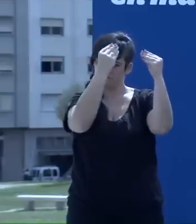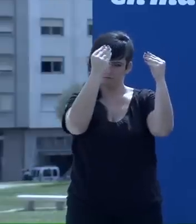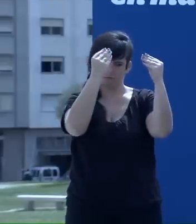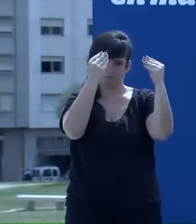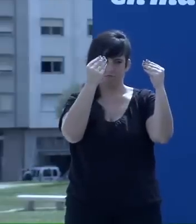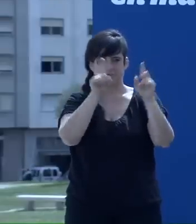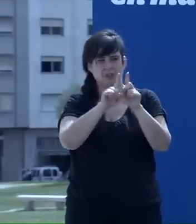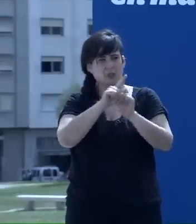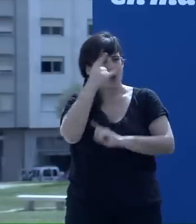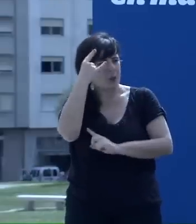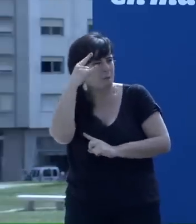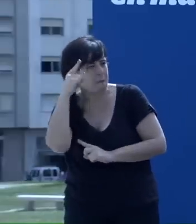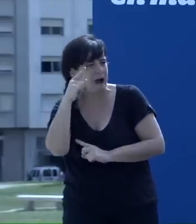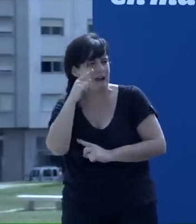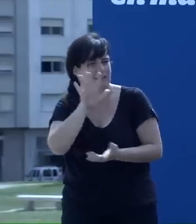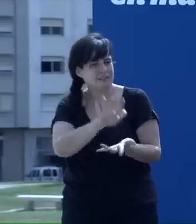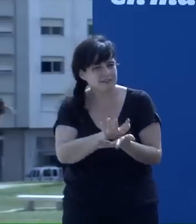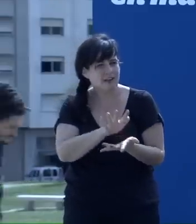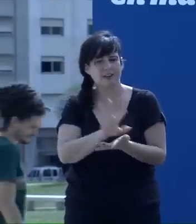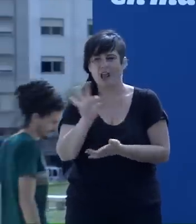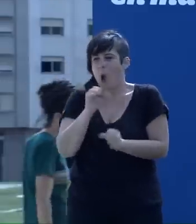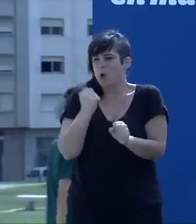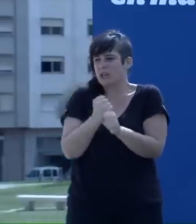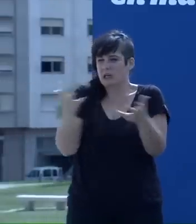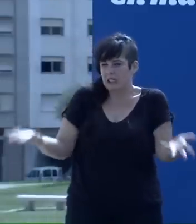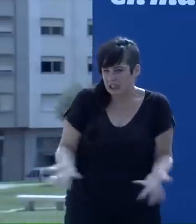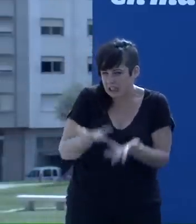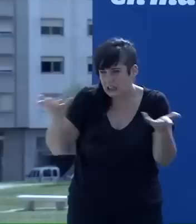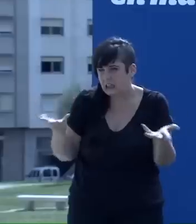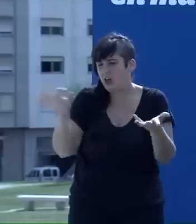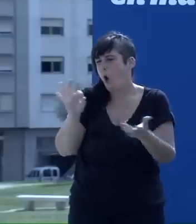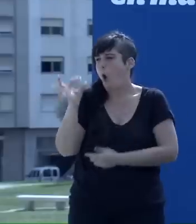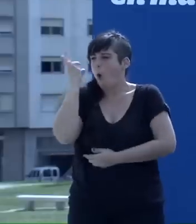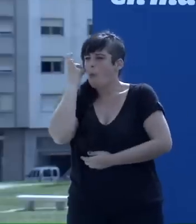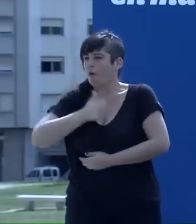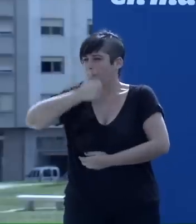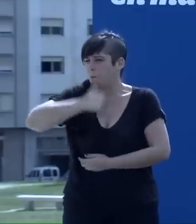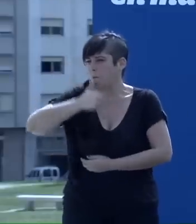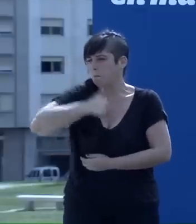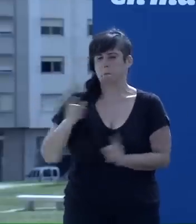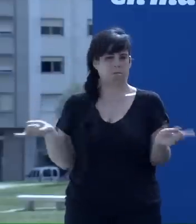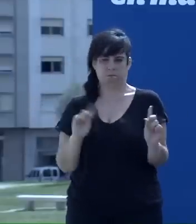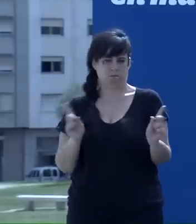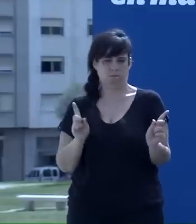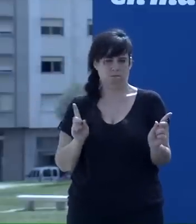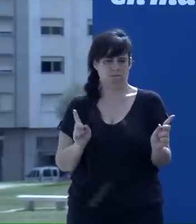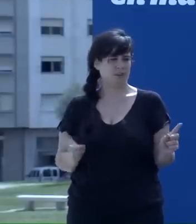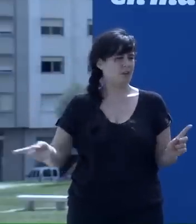son vacas mansas, non son mulleres resignadas, ninguén de